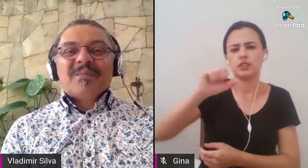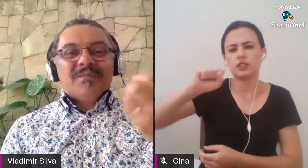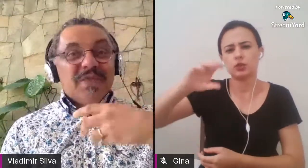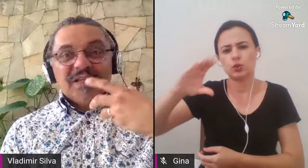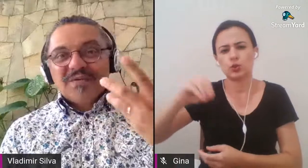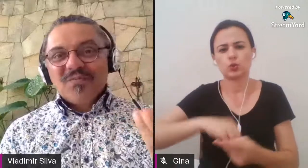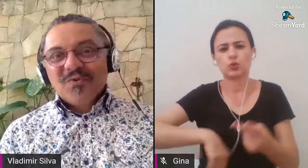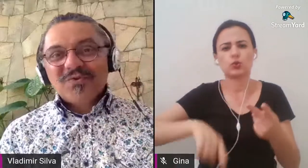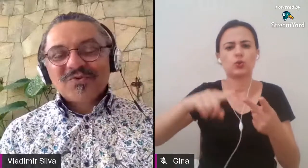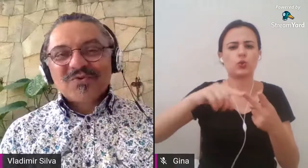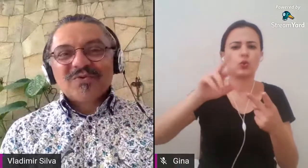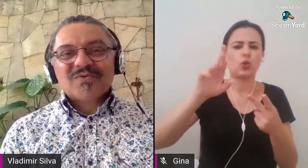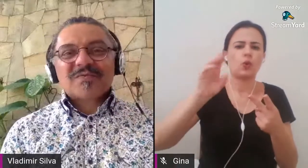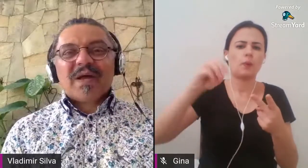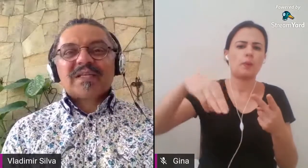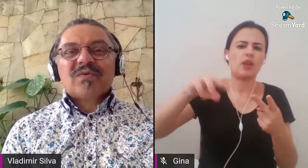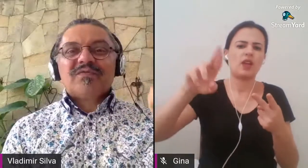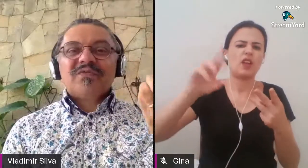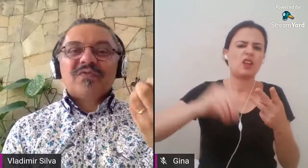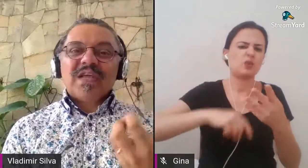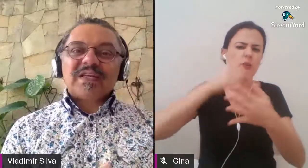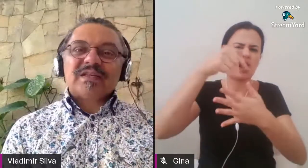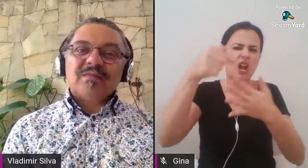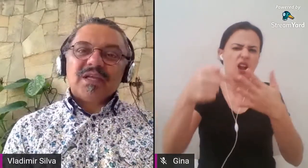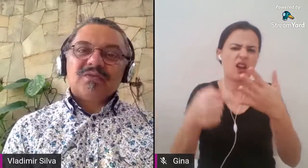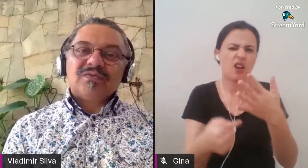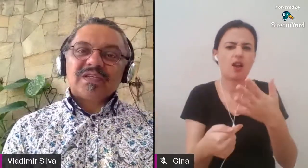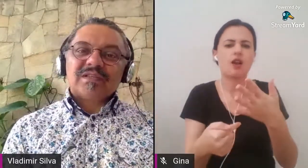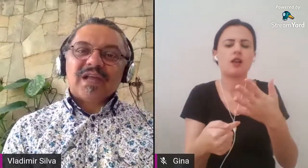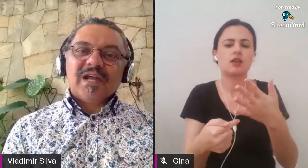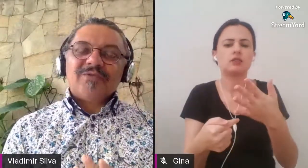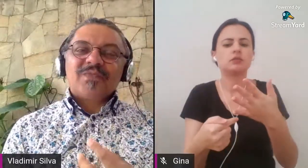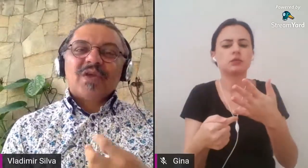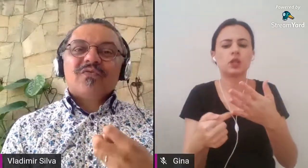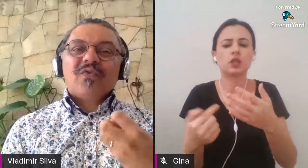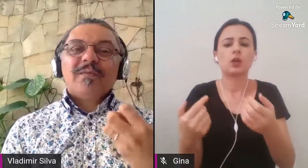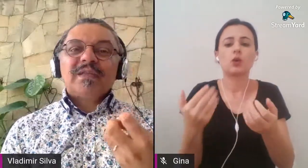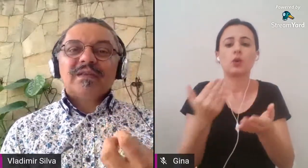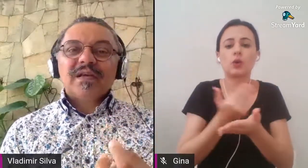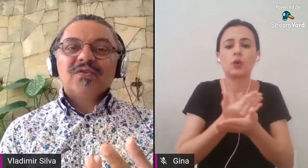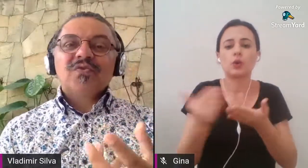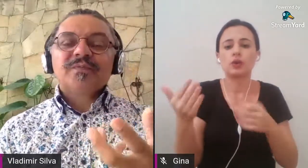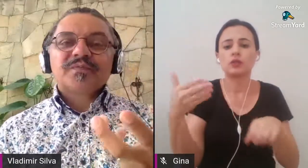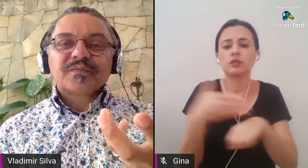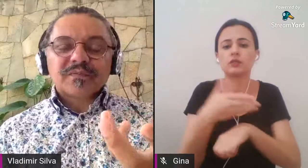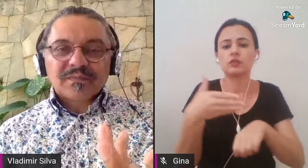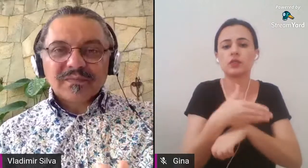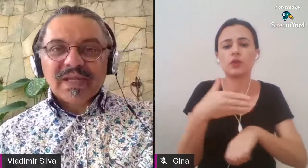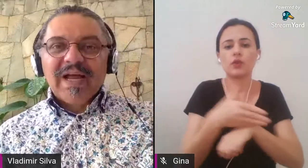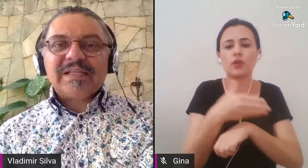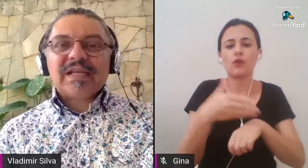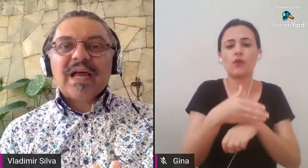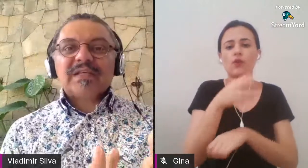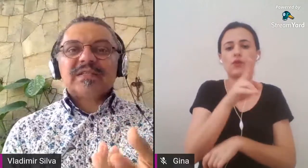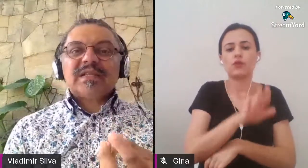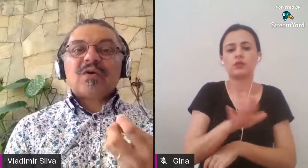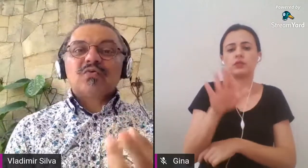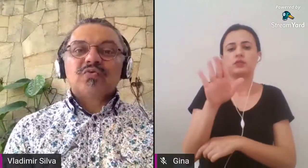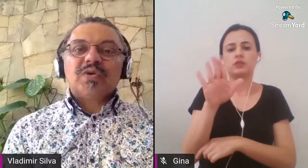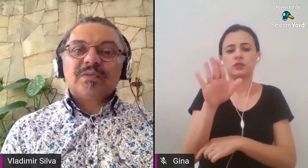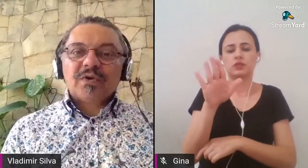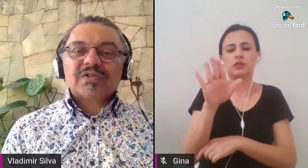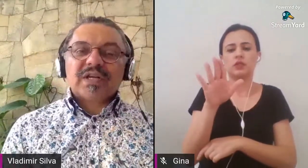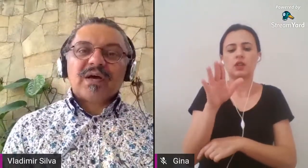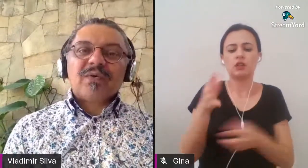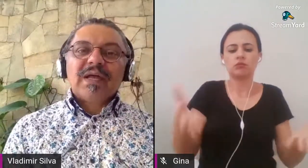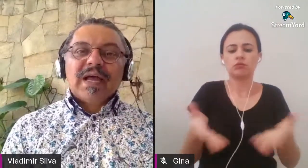Damião, dentre muitos outros, passam a viver esse ambiente universitário, fomentando as artes